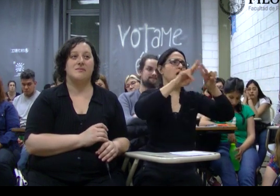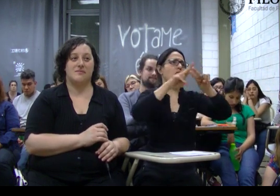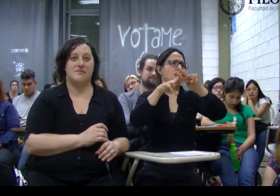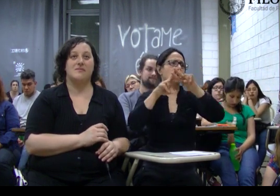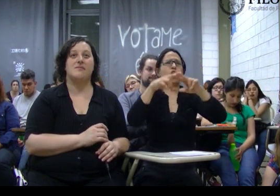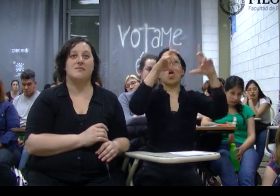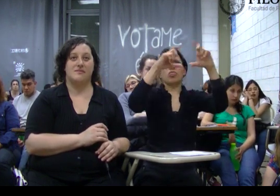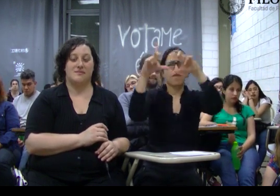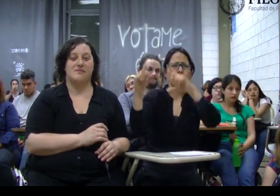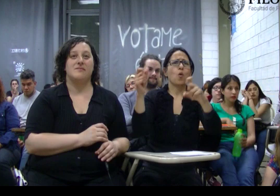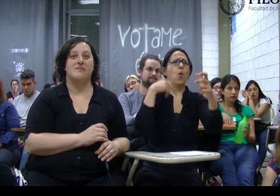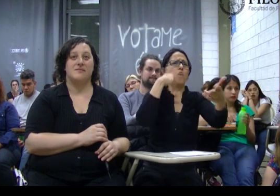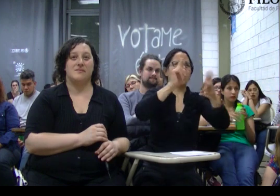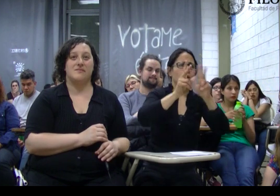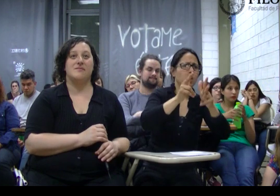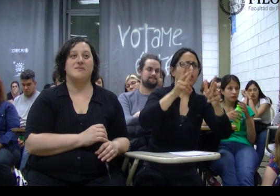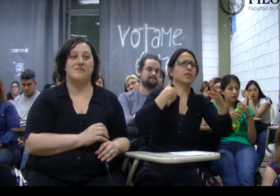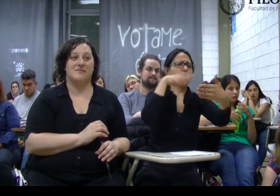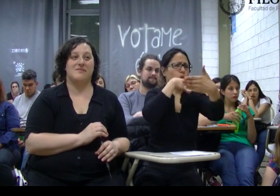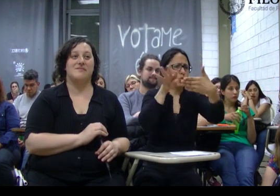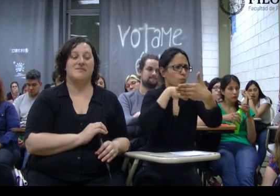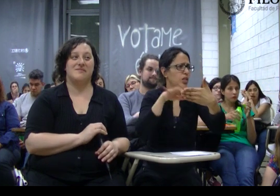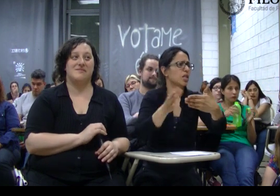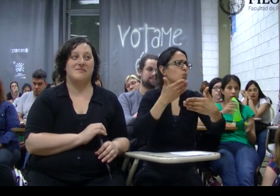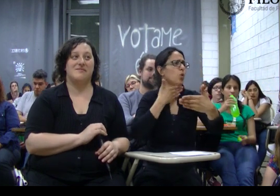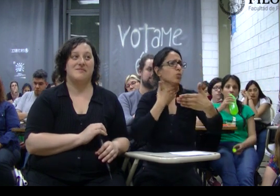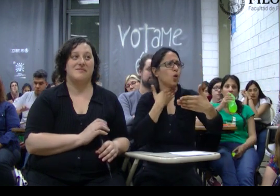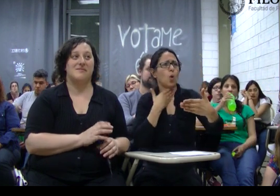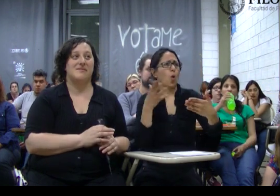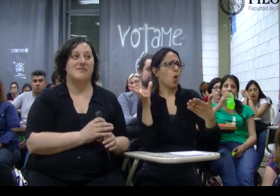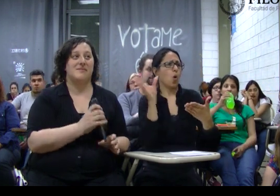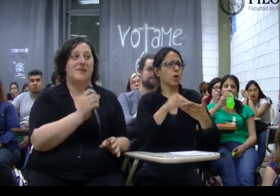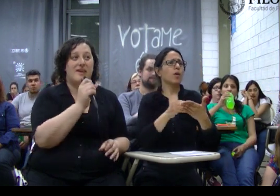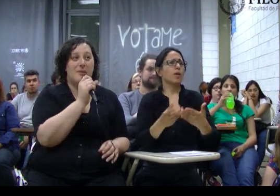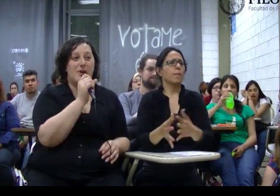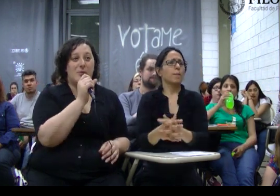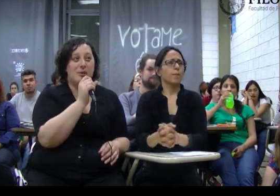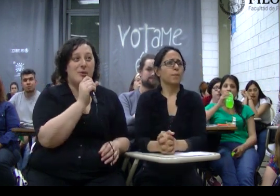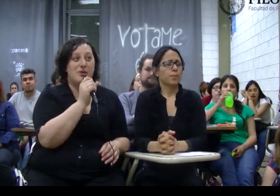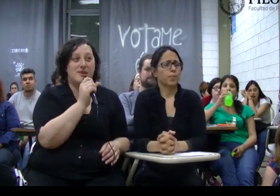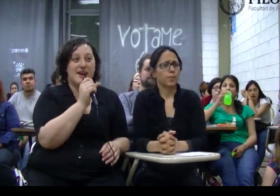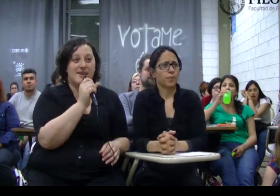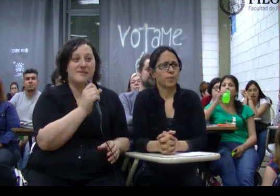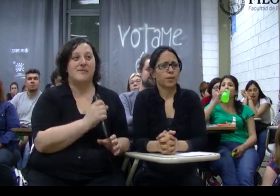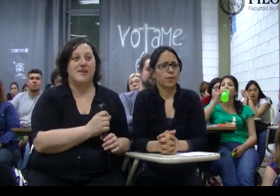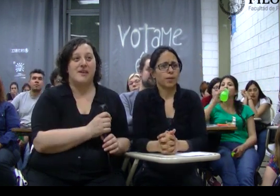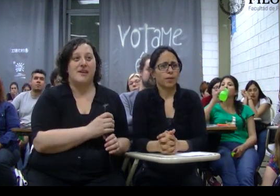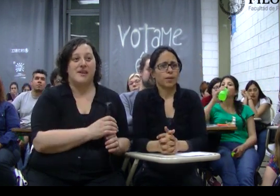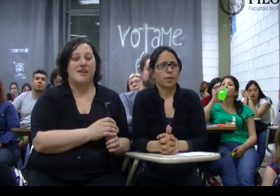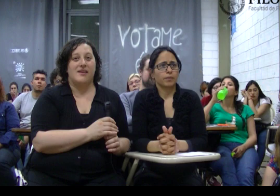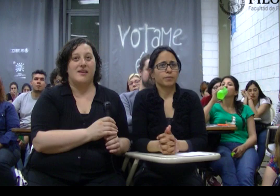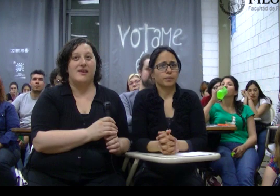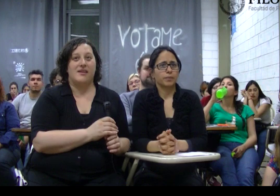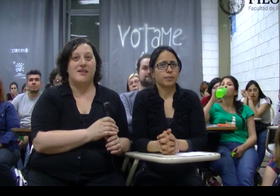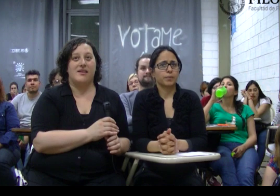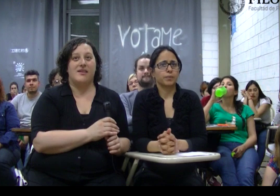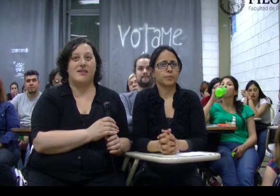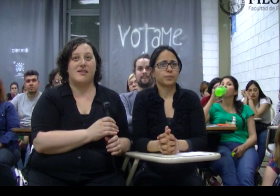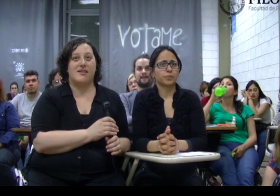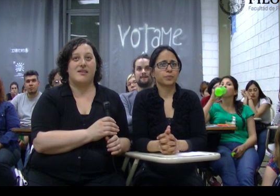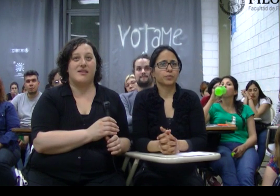las ilustraciones, las voces, los subtítulos y la lengua de señas. Entonces ahora sí, mostramos.